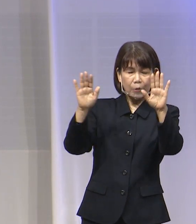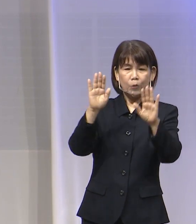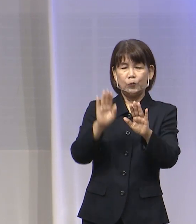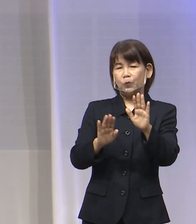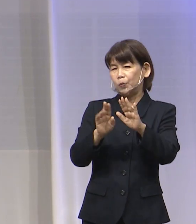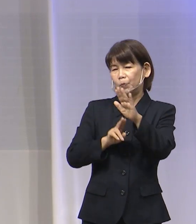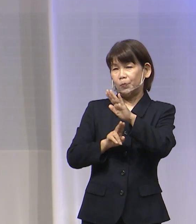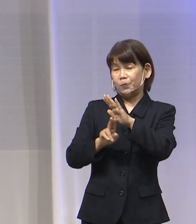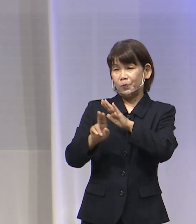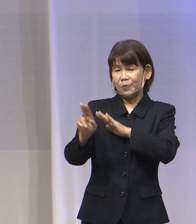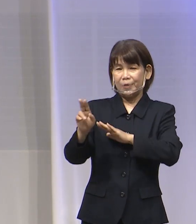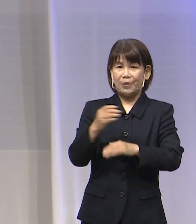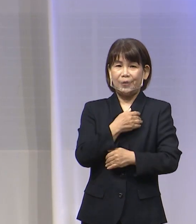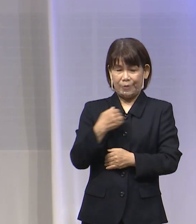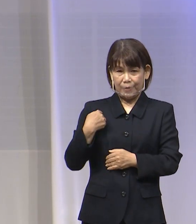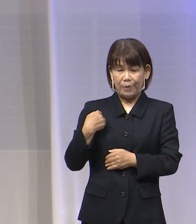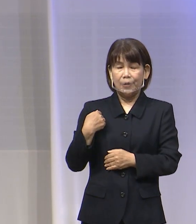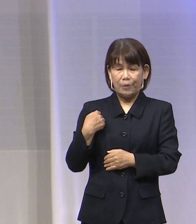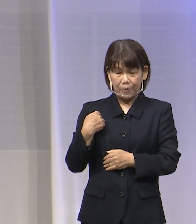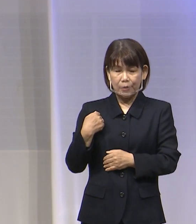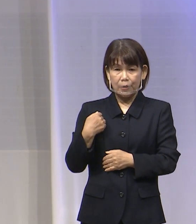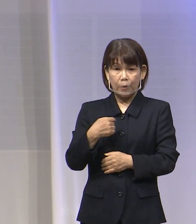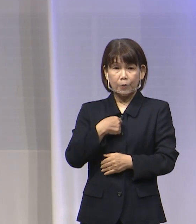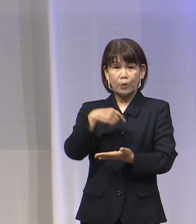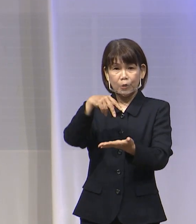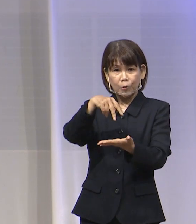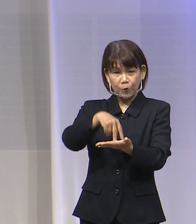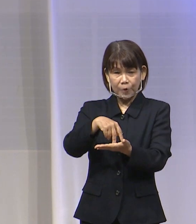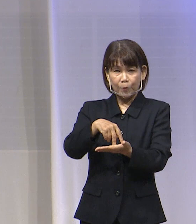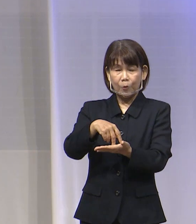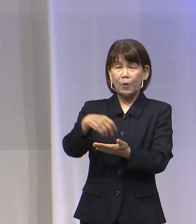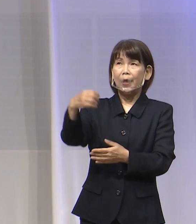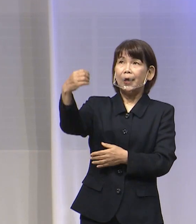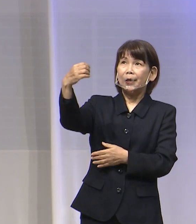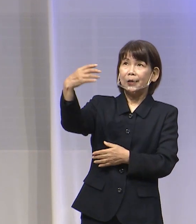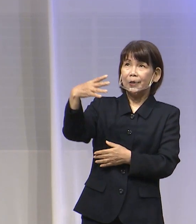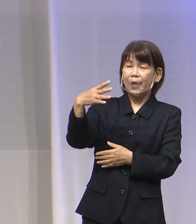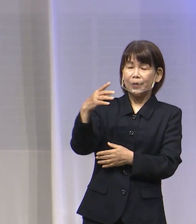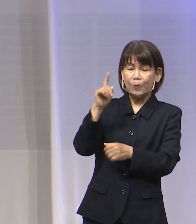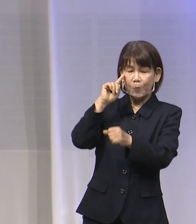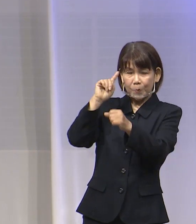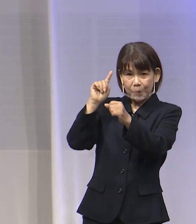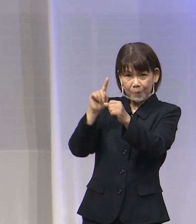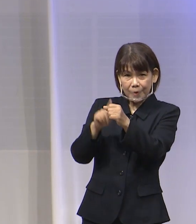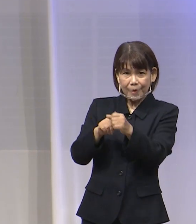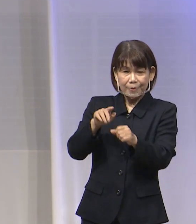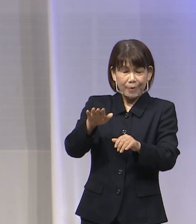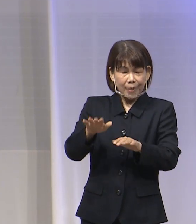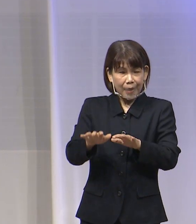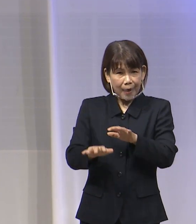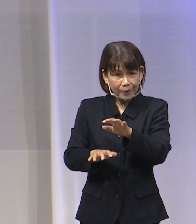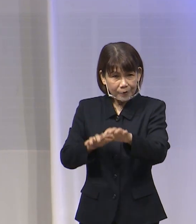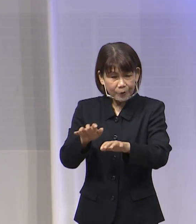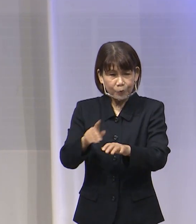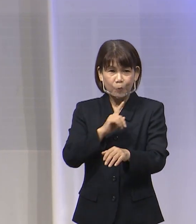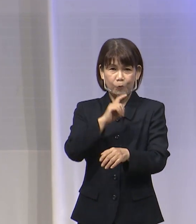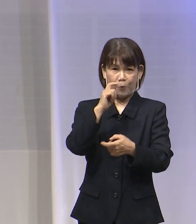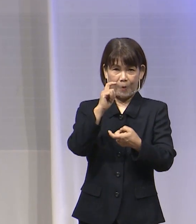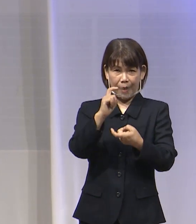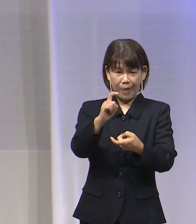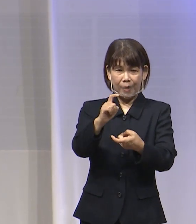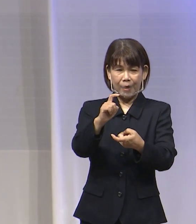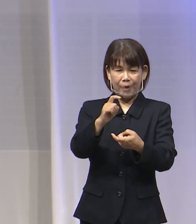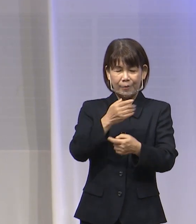からかもしれません私にとっても光に向かって貼って行けという言葉はとても今も大事な言葉